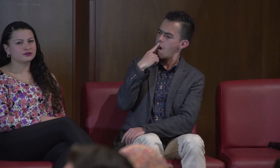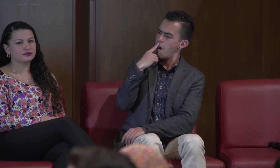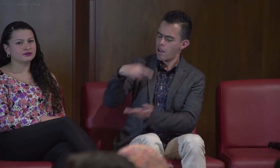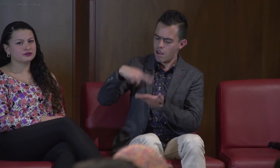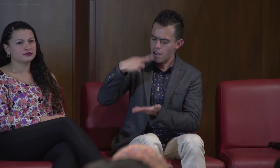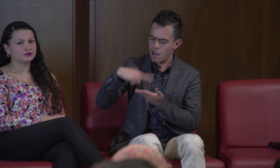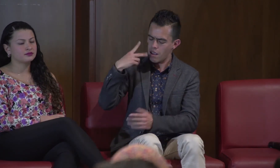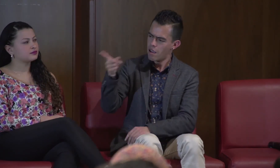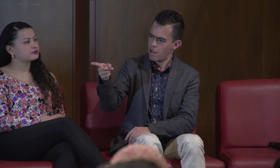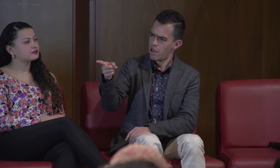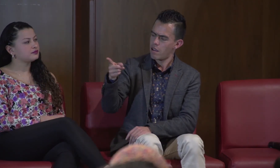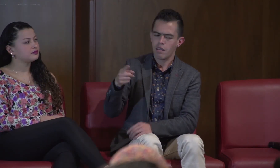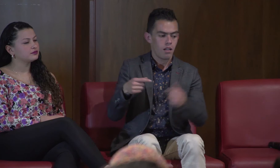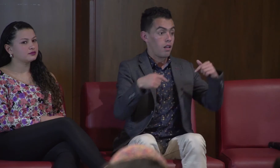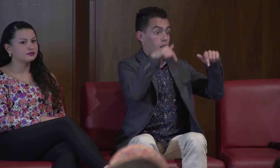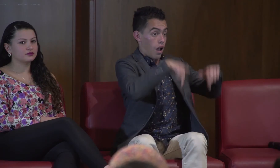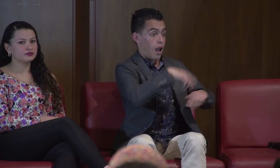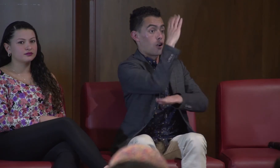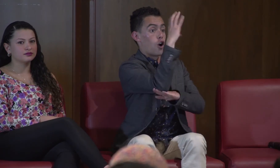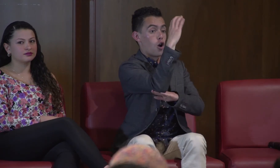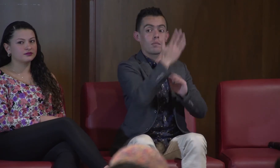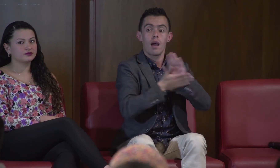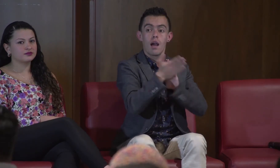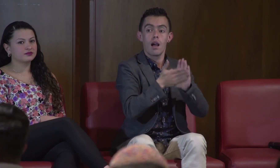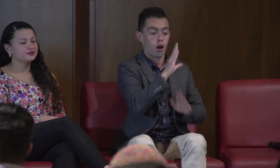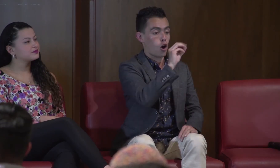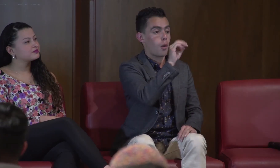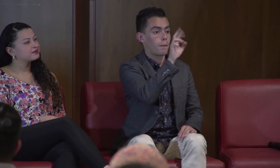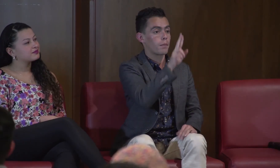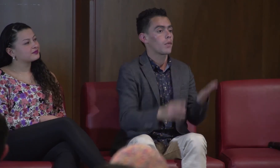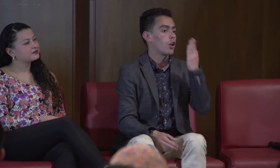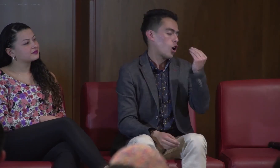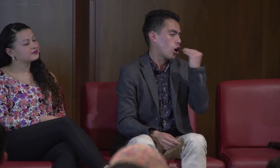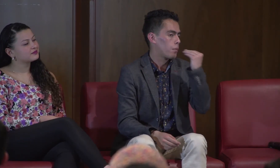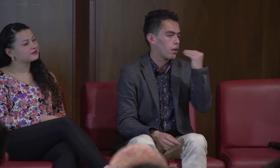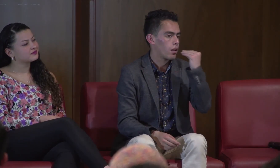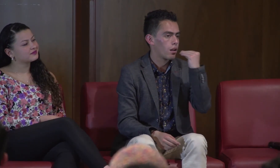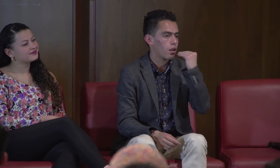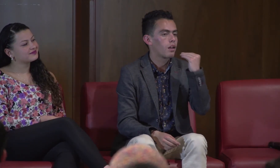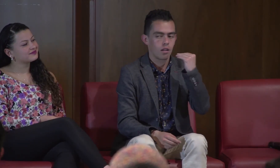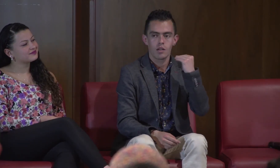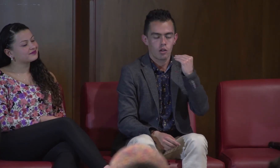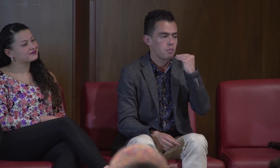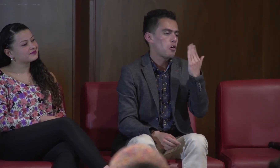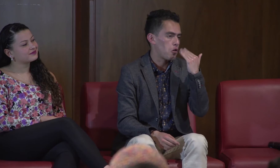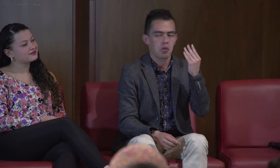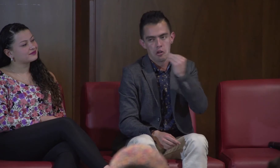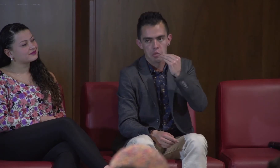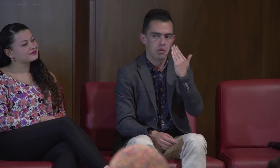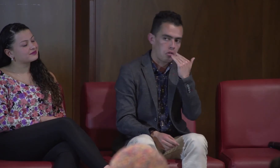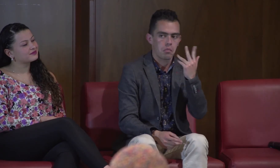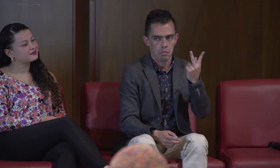instrumentos para la comida. Entonces yo cuando veía la seña de comer allá, yo pensaba en comer aquí en Colombia, que lo hacemos de